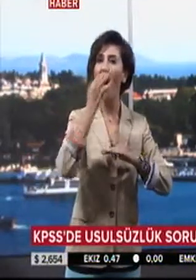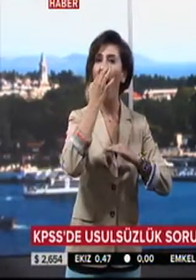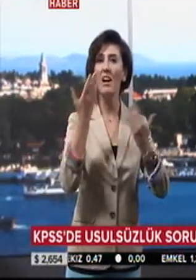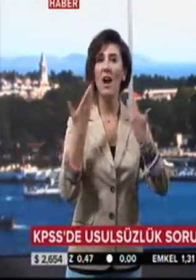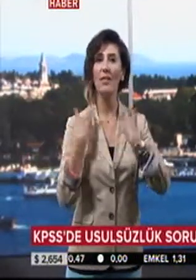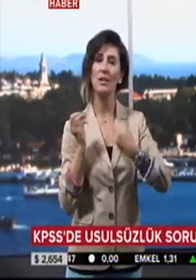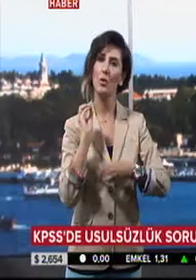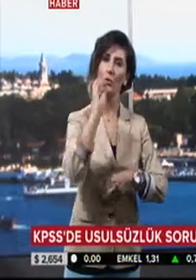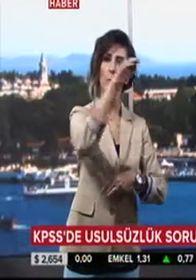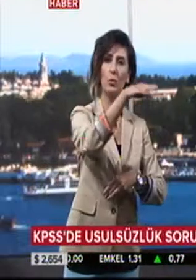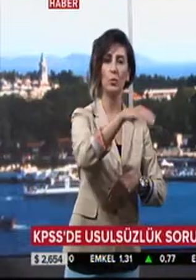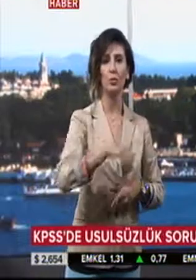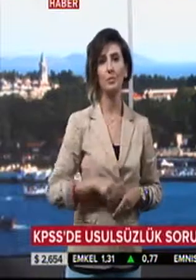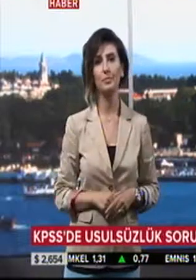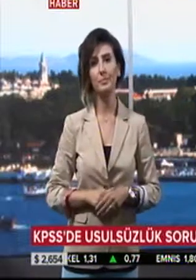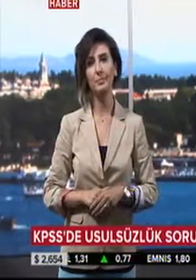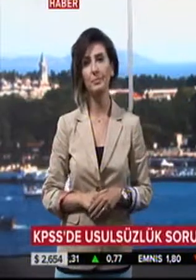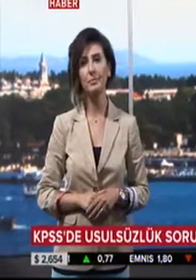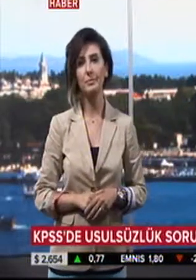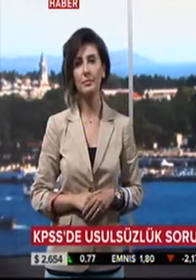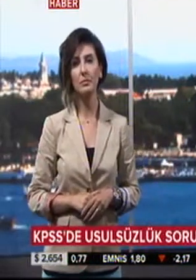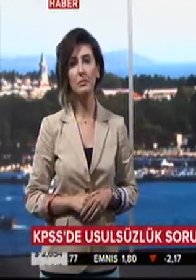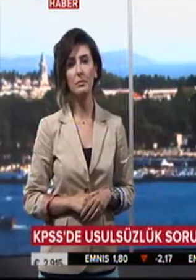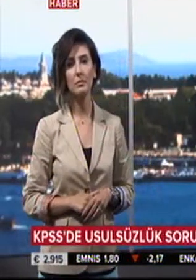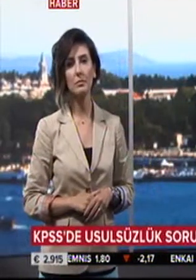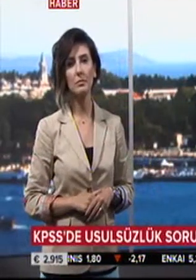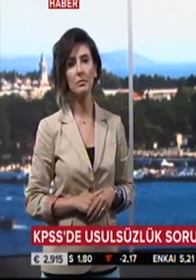ardından Ankara Adliyesi'ne götürüldü.